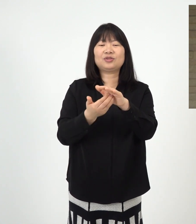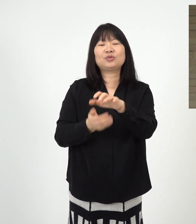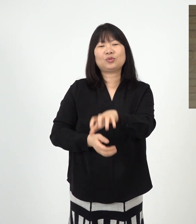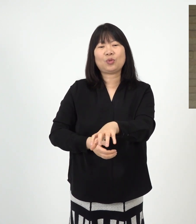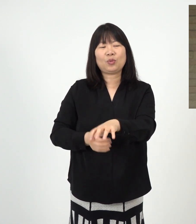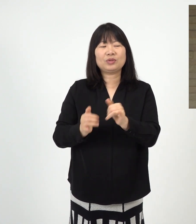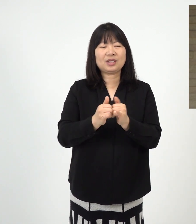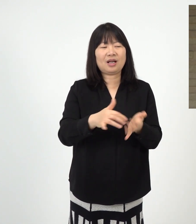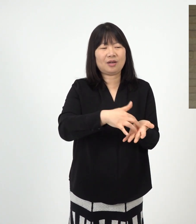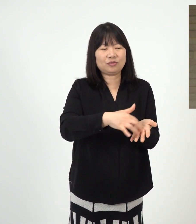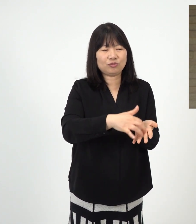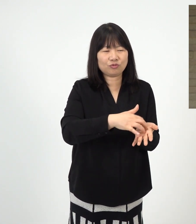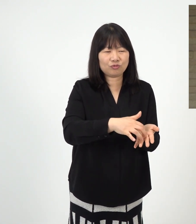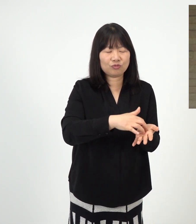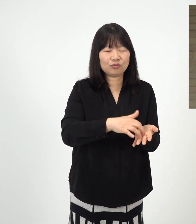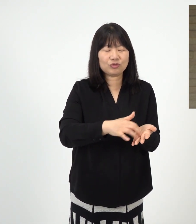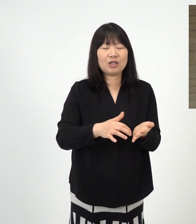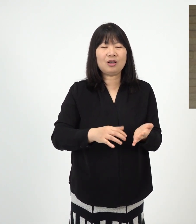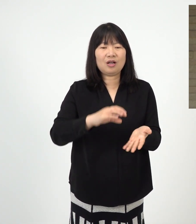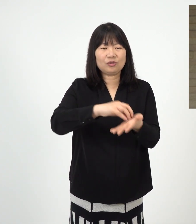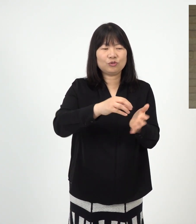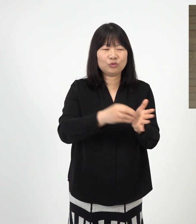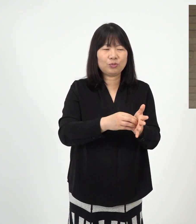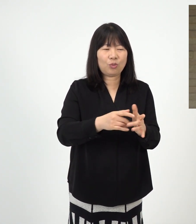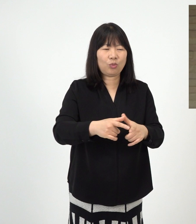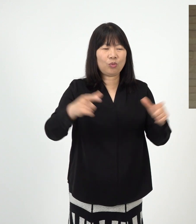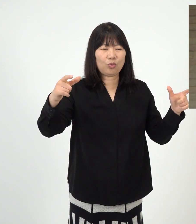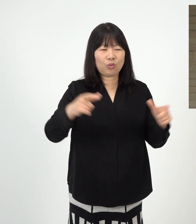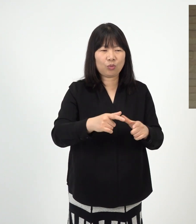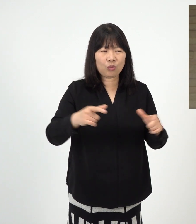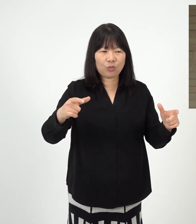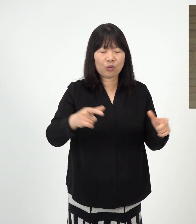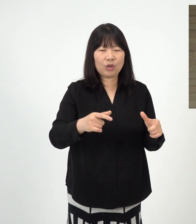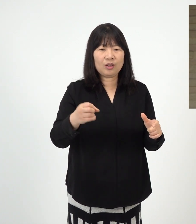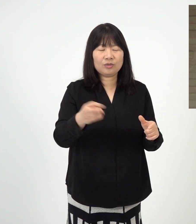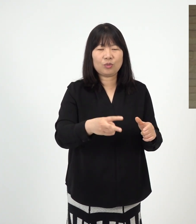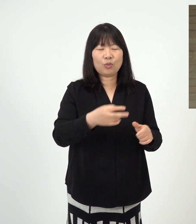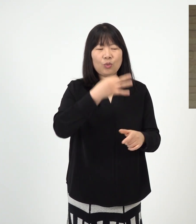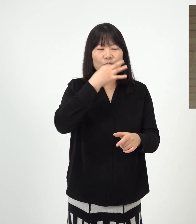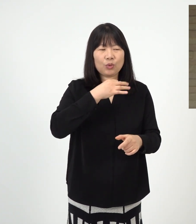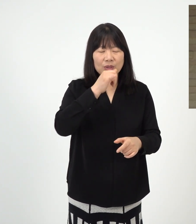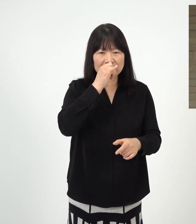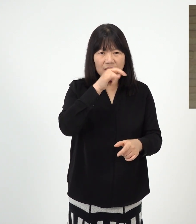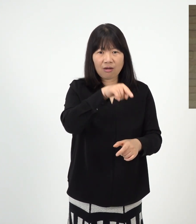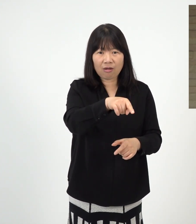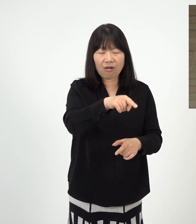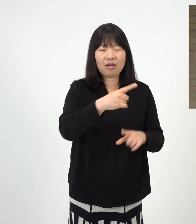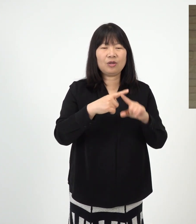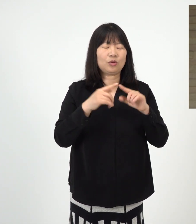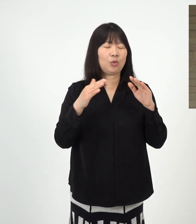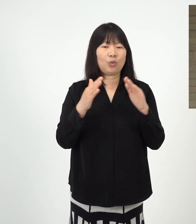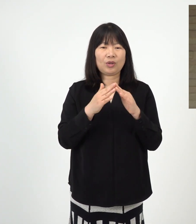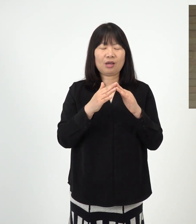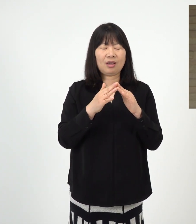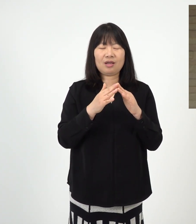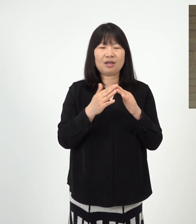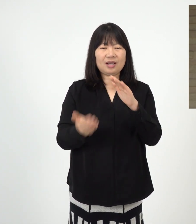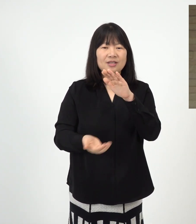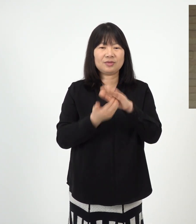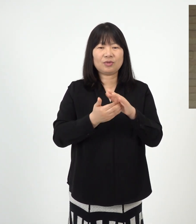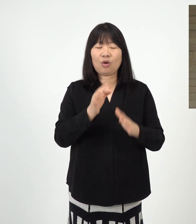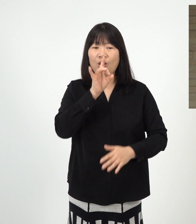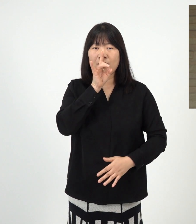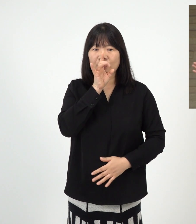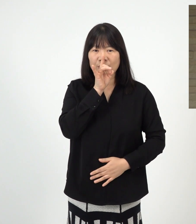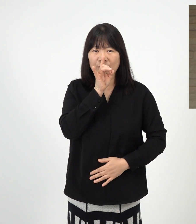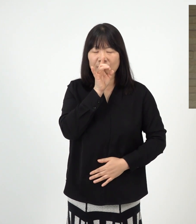사람의 수, 규모의 크기, 효율, 이런 걸로 교회가 이루어져서도 안